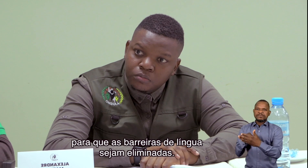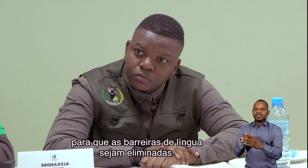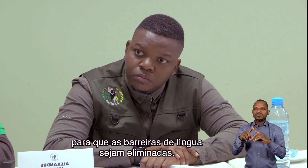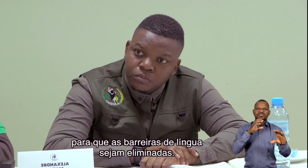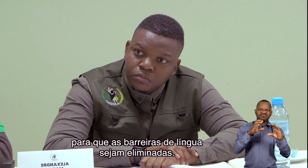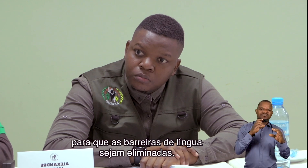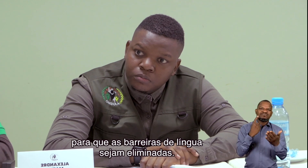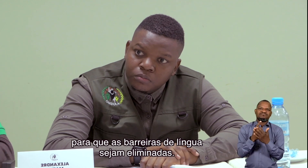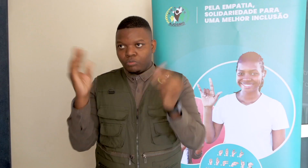eliminadas.